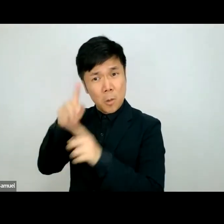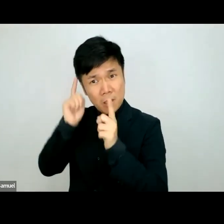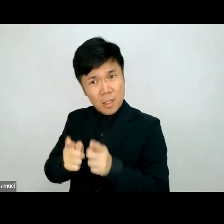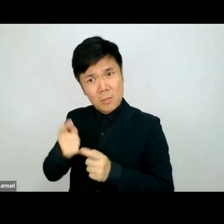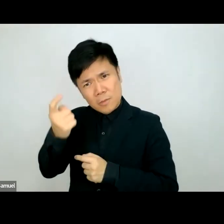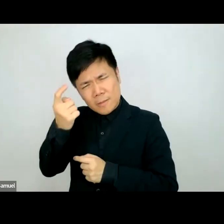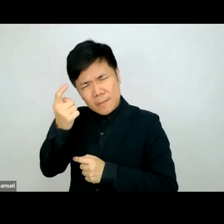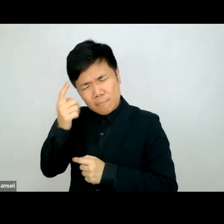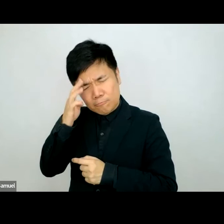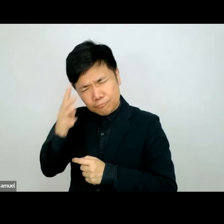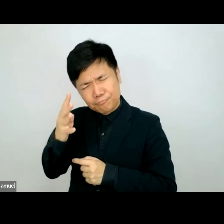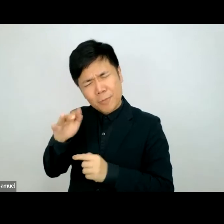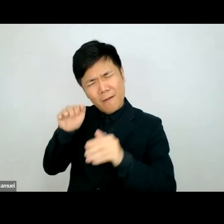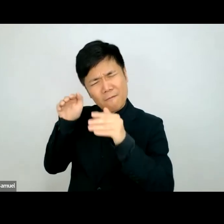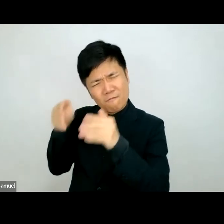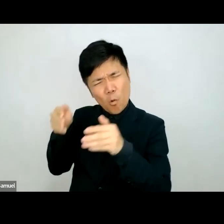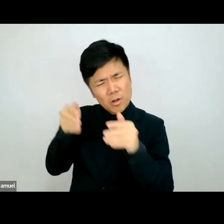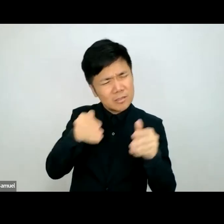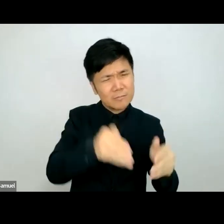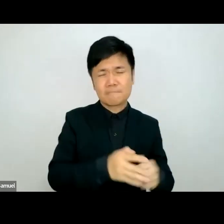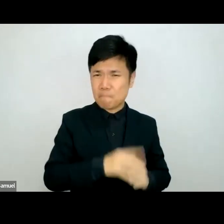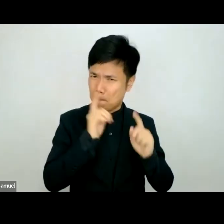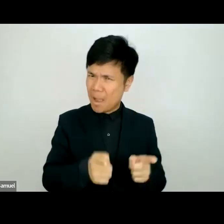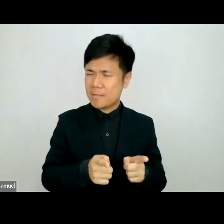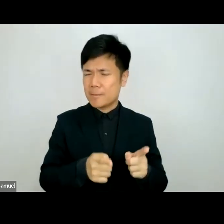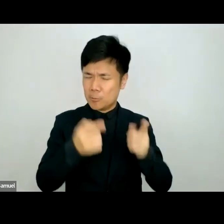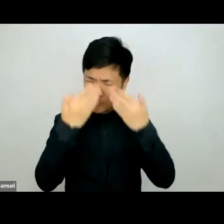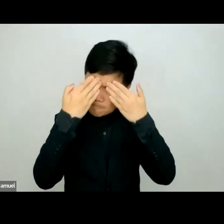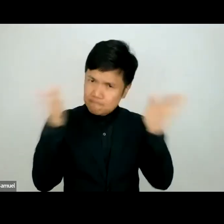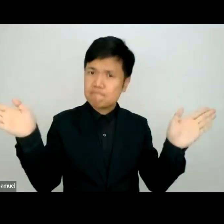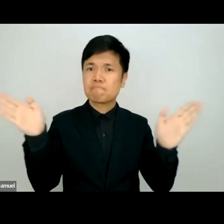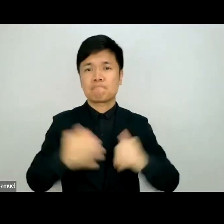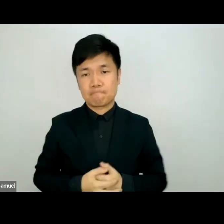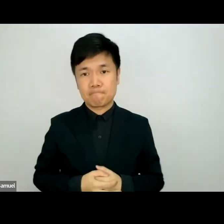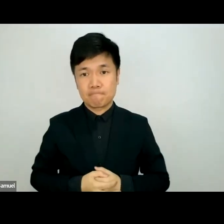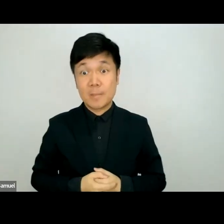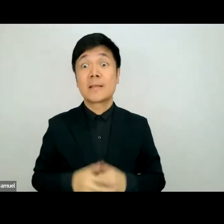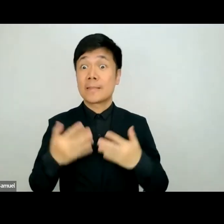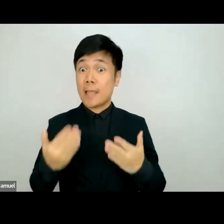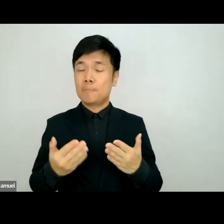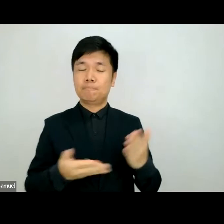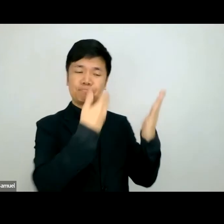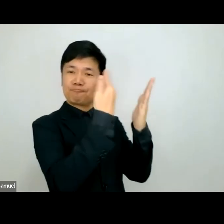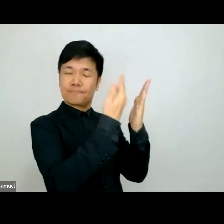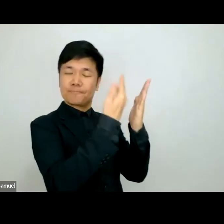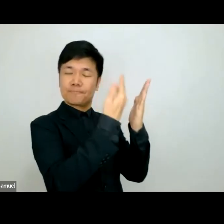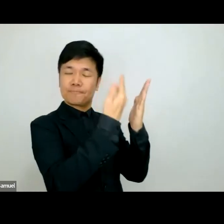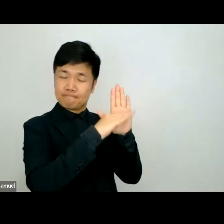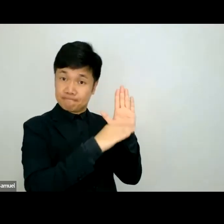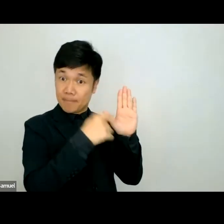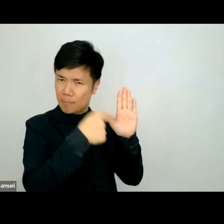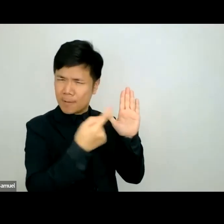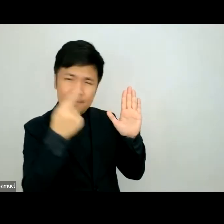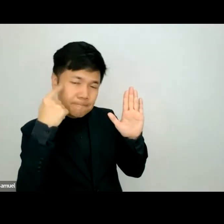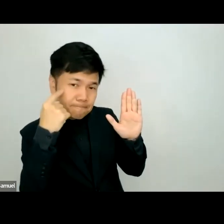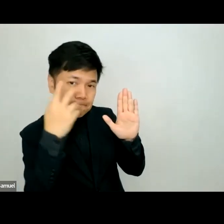d'autres façons, il y a d'autres questions. Maintenant, je vais conclure avec quelques recommandations que nous,